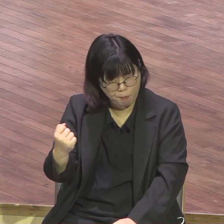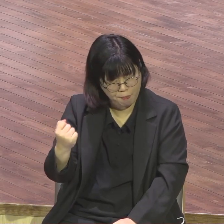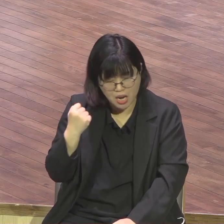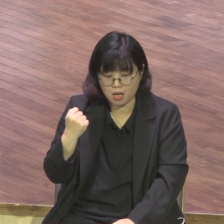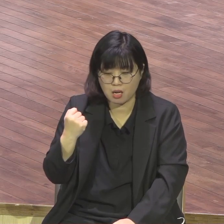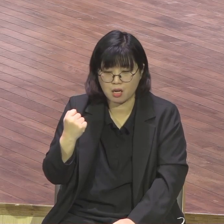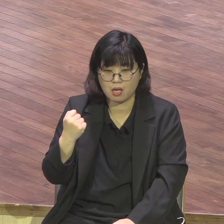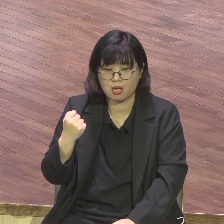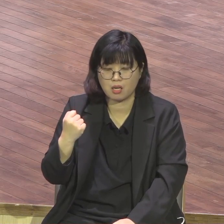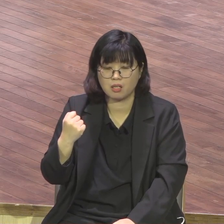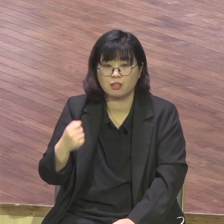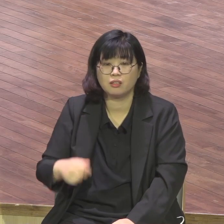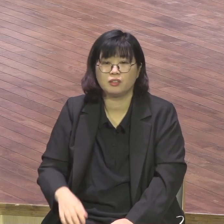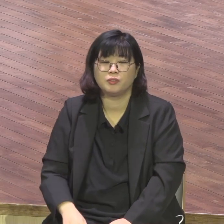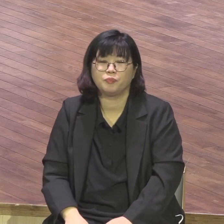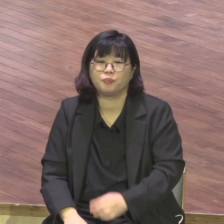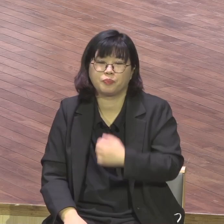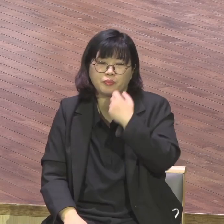기도하면 하나님 앞에